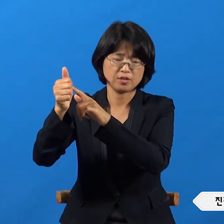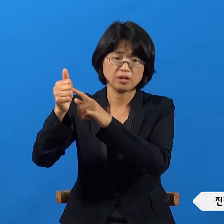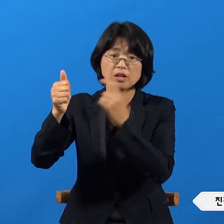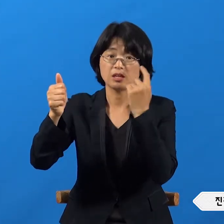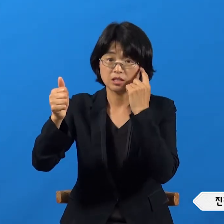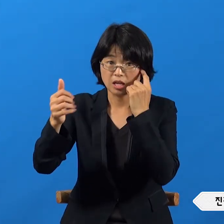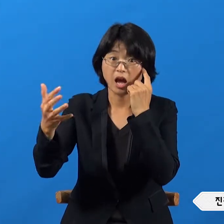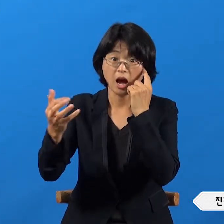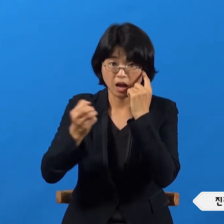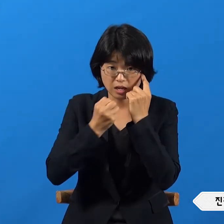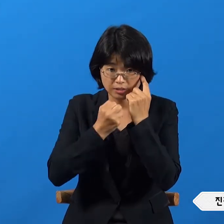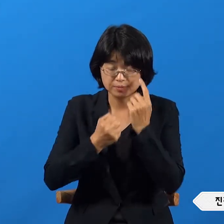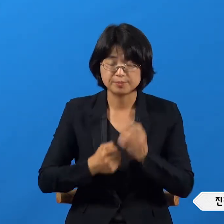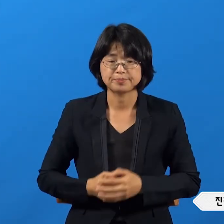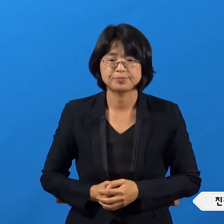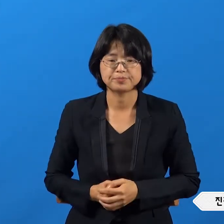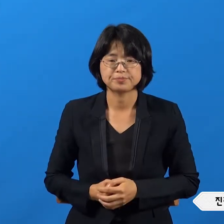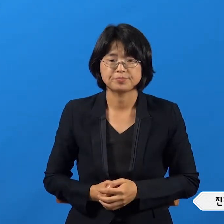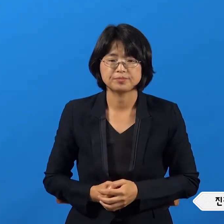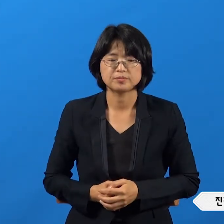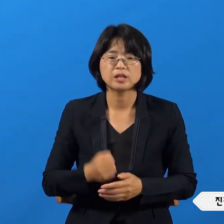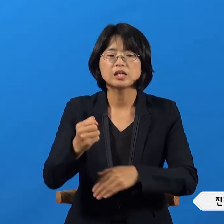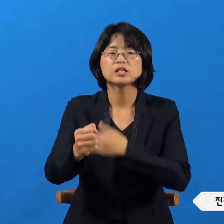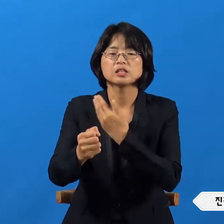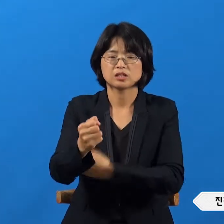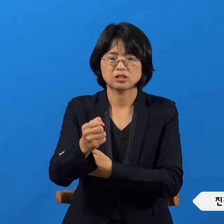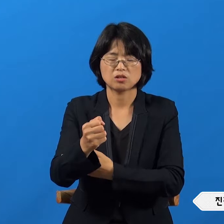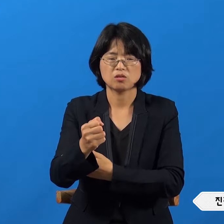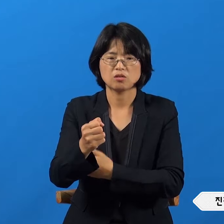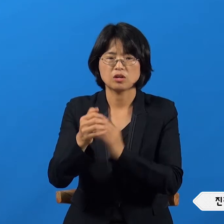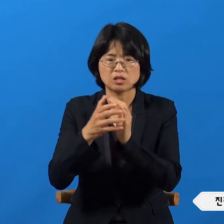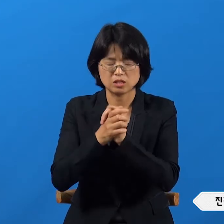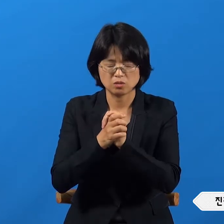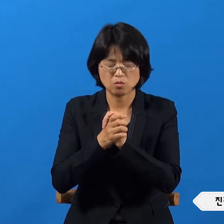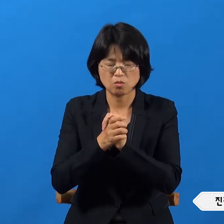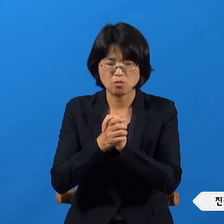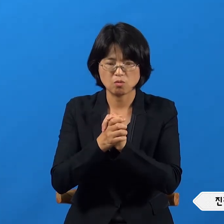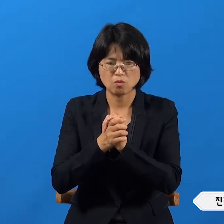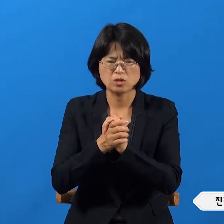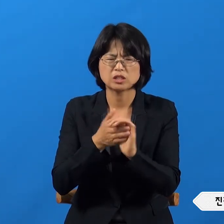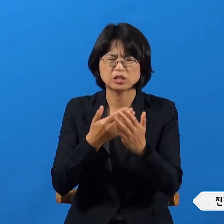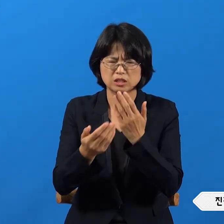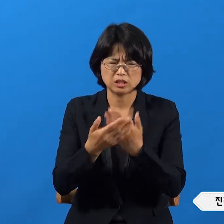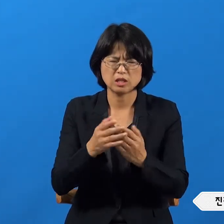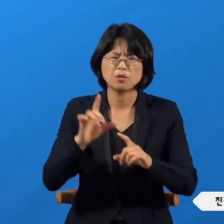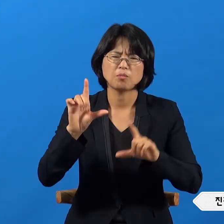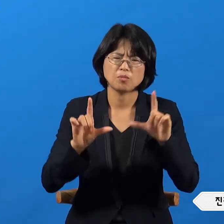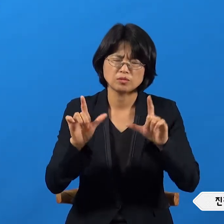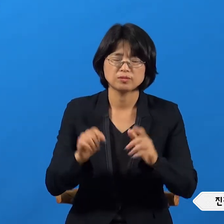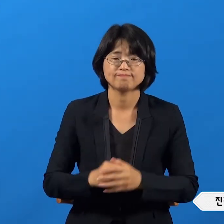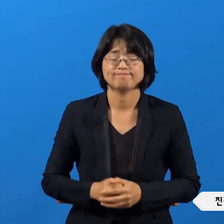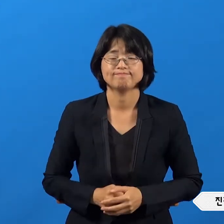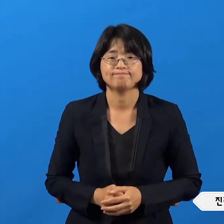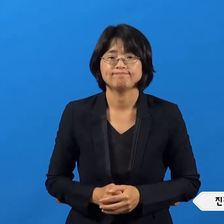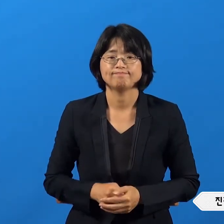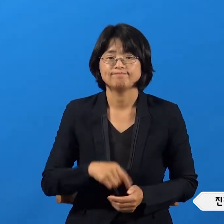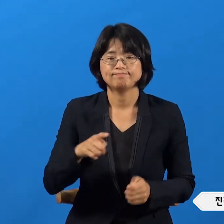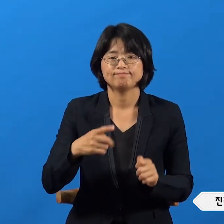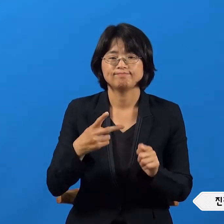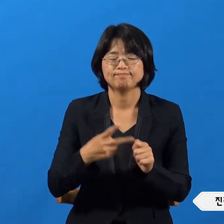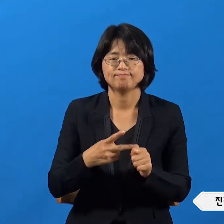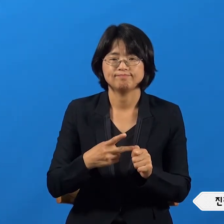있는 기도의 기적을 체험하는 모습입니다. 둘째는 기도의